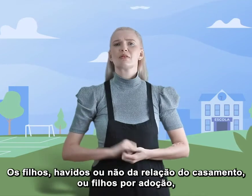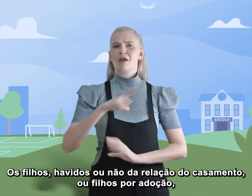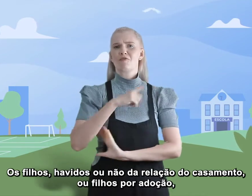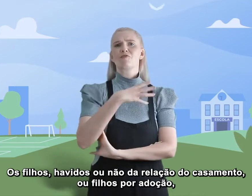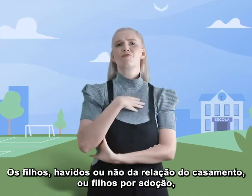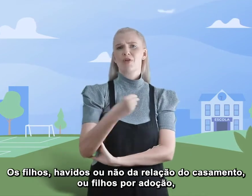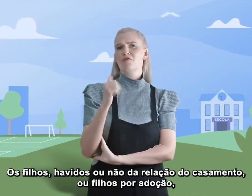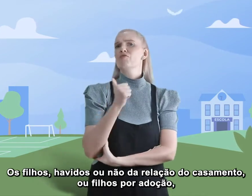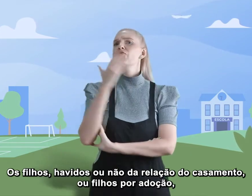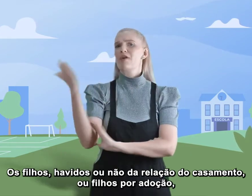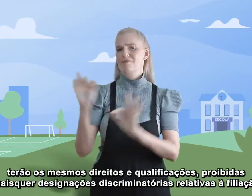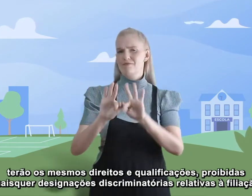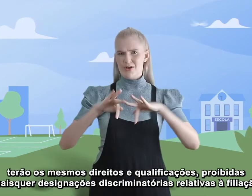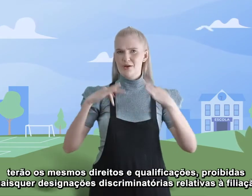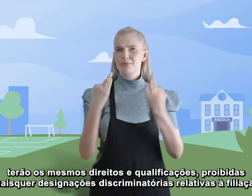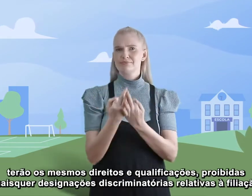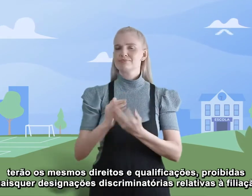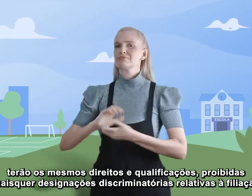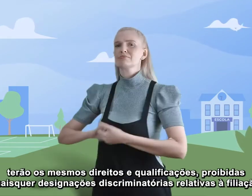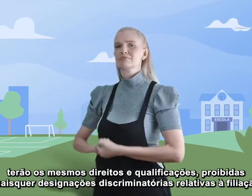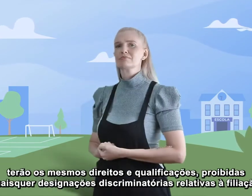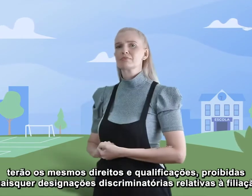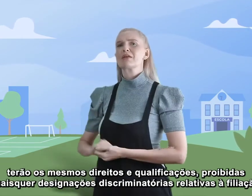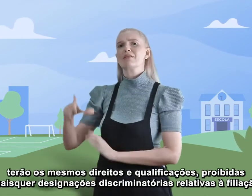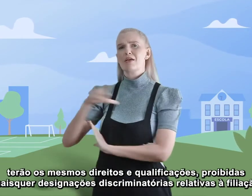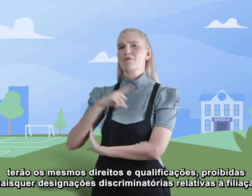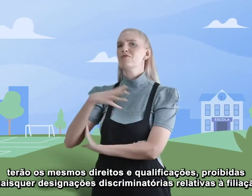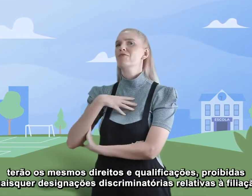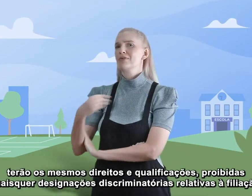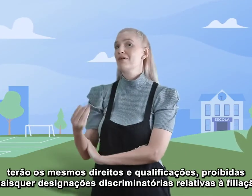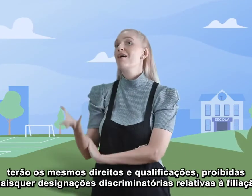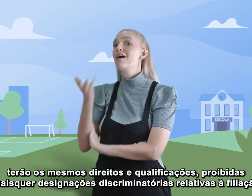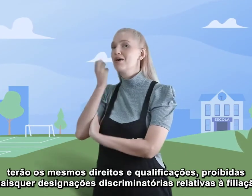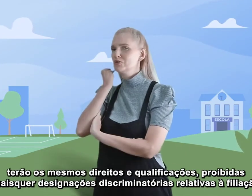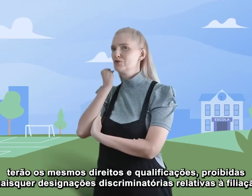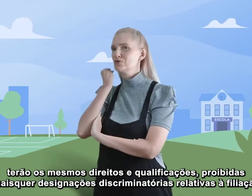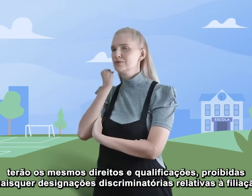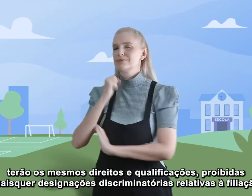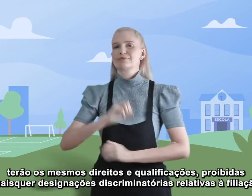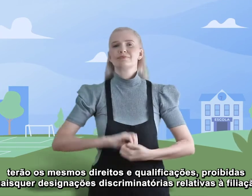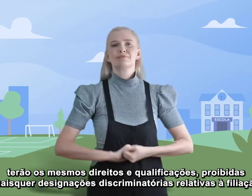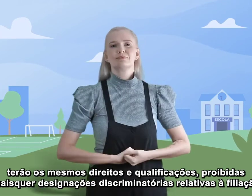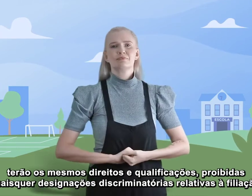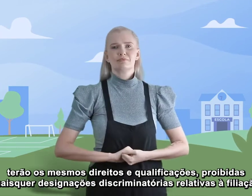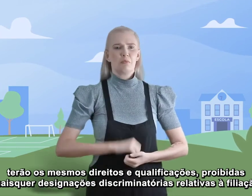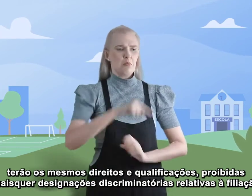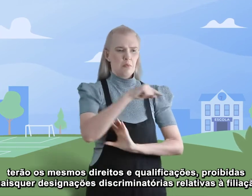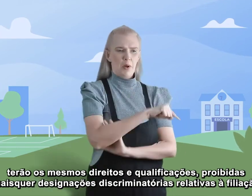por adoção, terão os mesmos direitos e qualificações, proibidas quaisquer